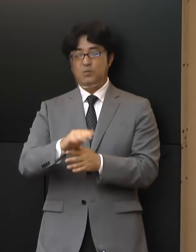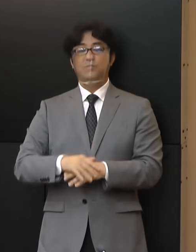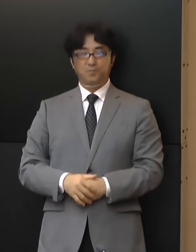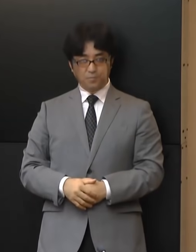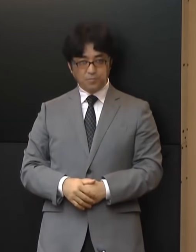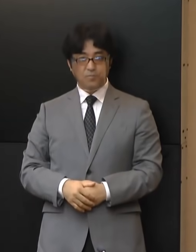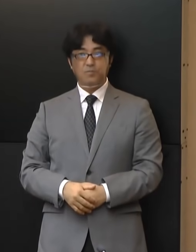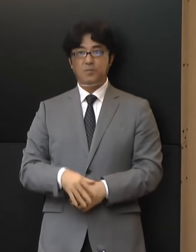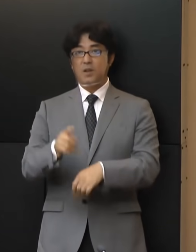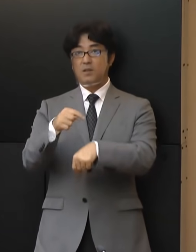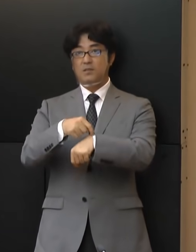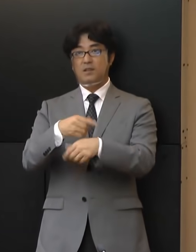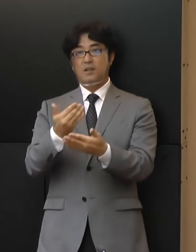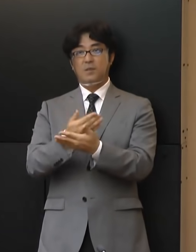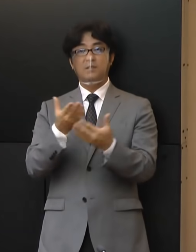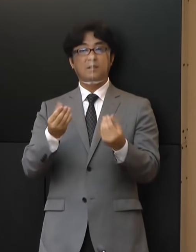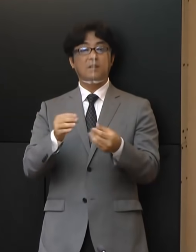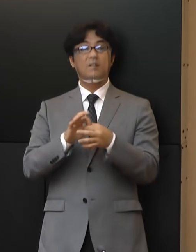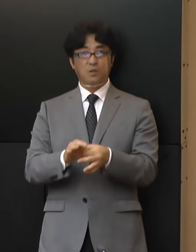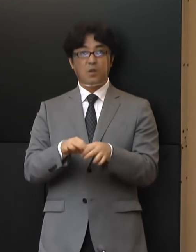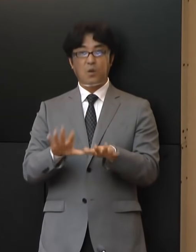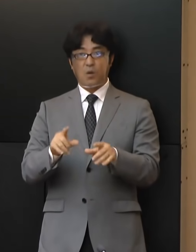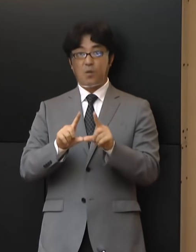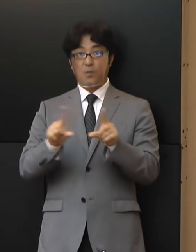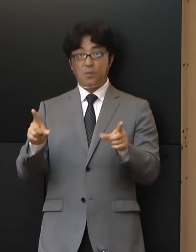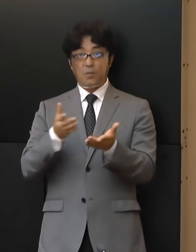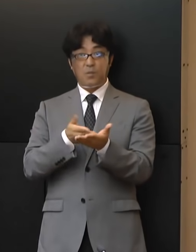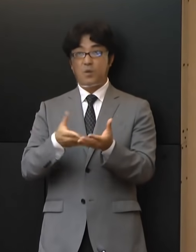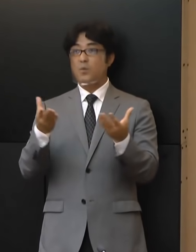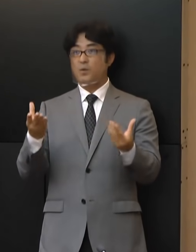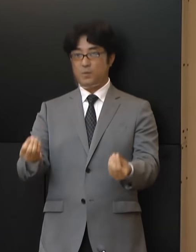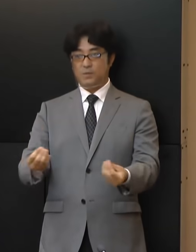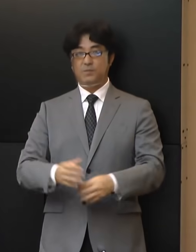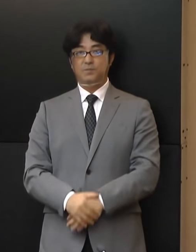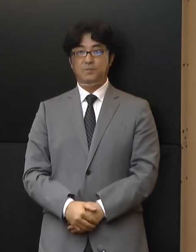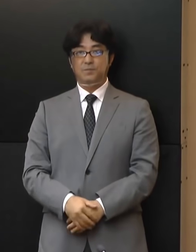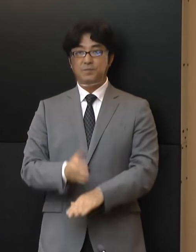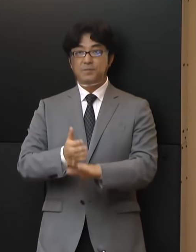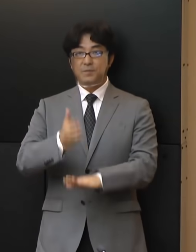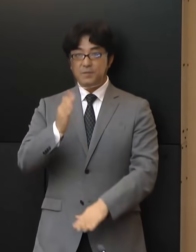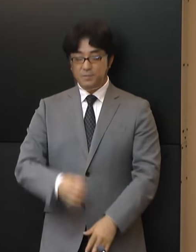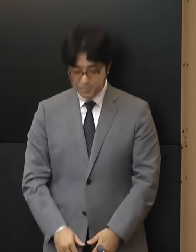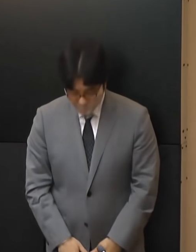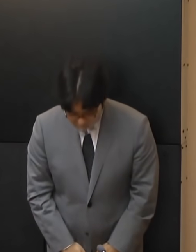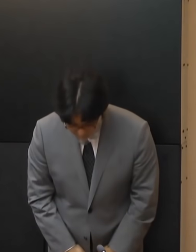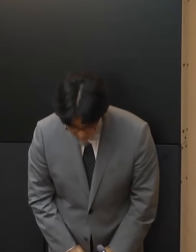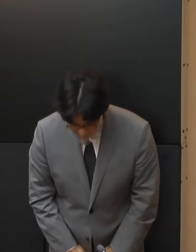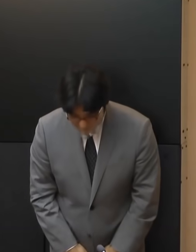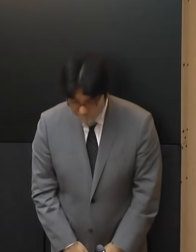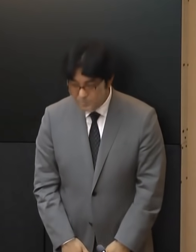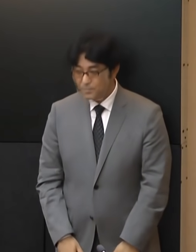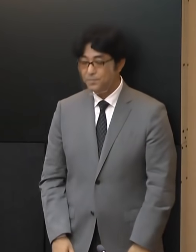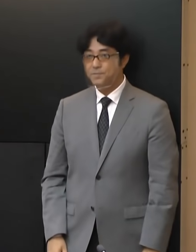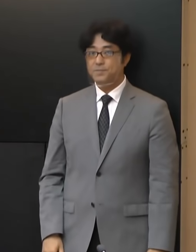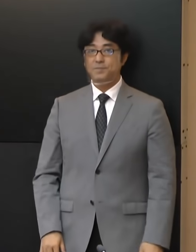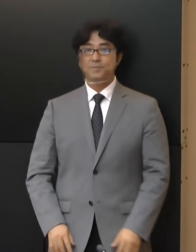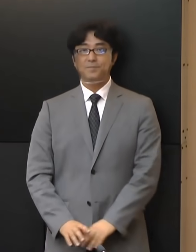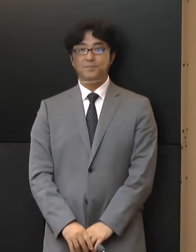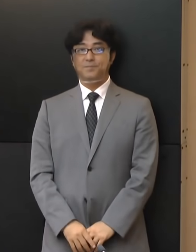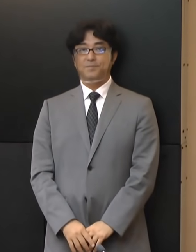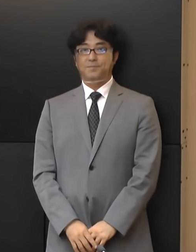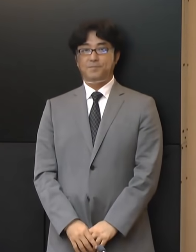はい、ではお時間となりましたので本日の記者会見を終了いたします。はい、ありがとうございました。 先生どうもありがとうございました。